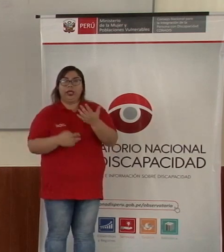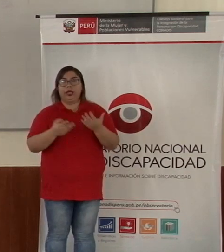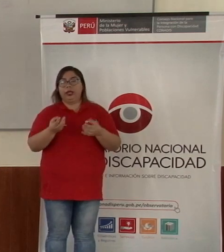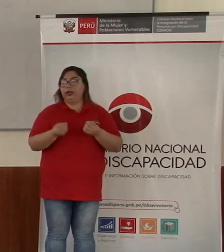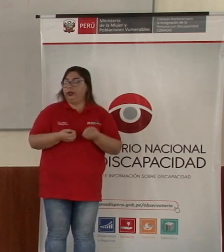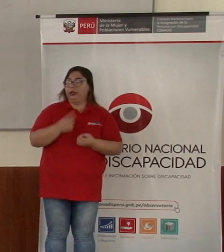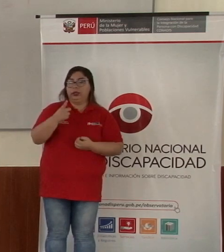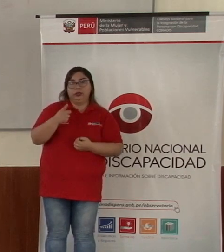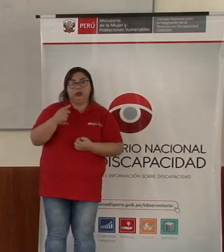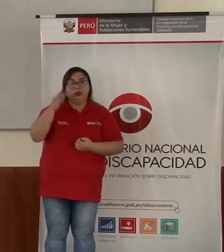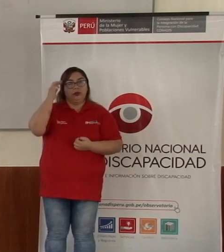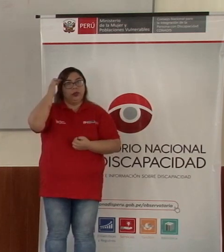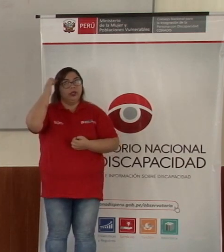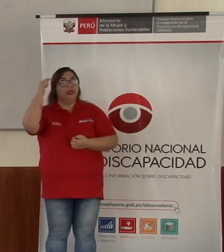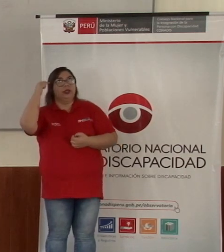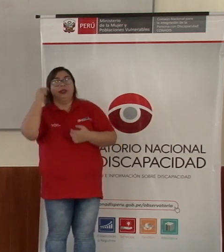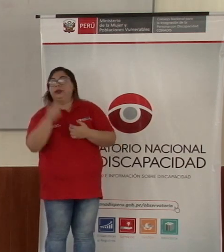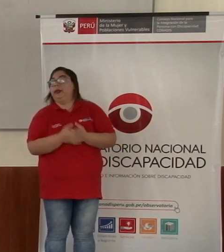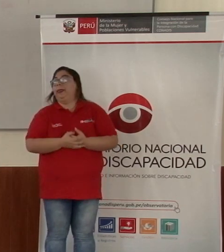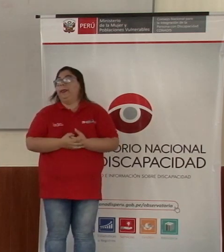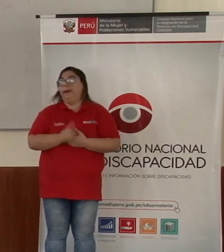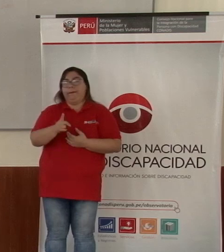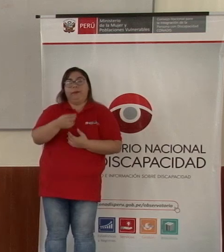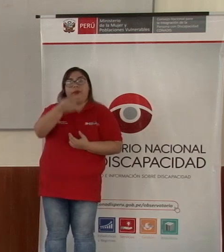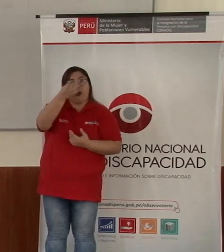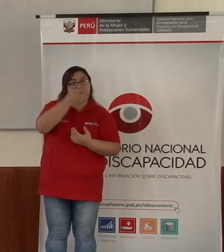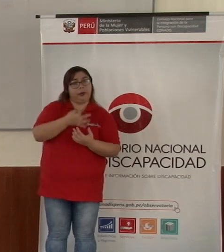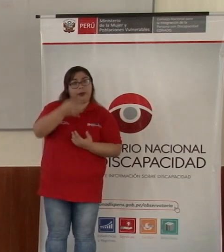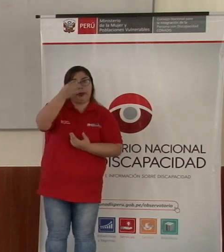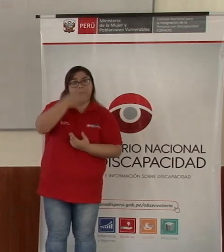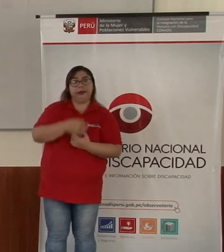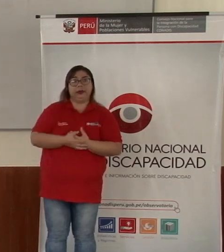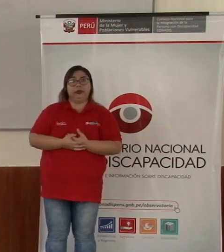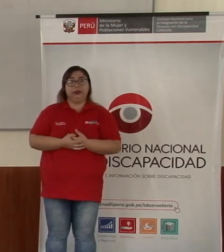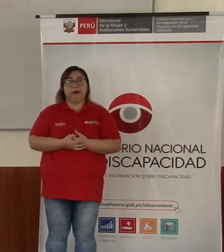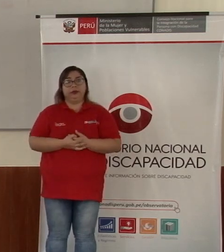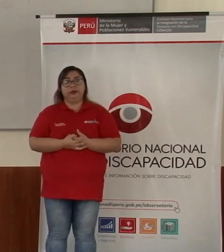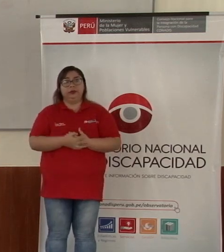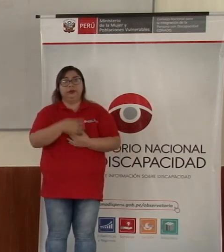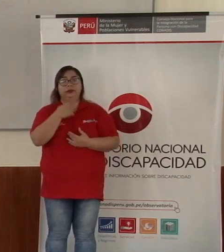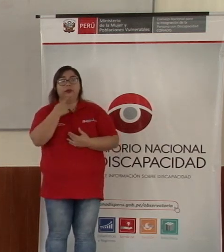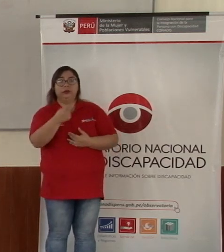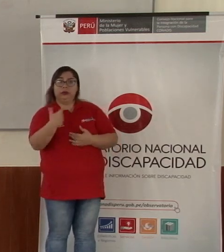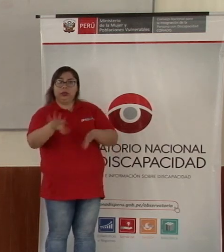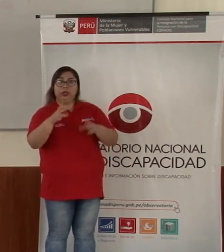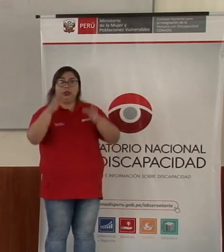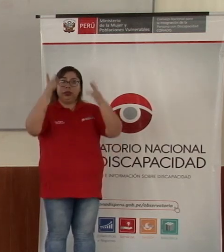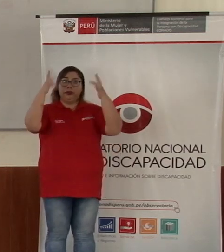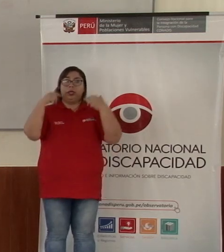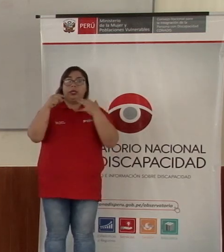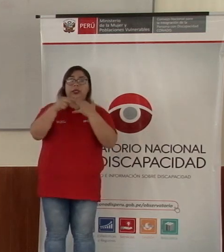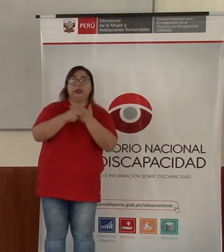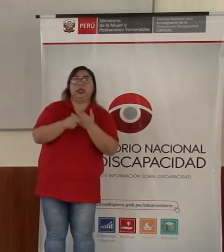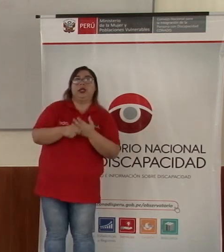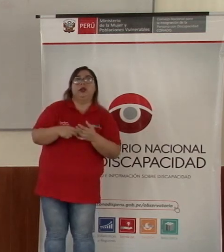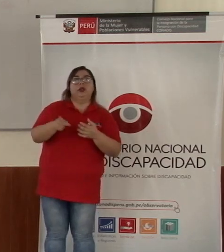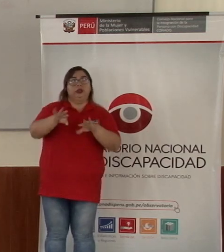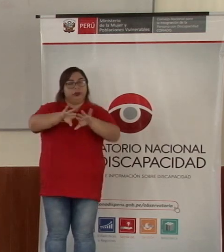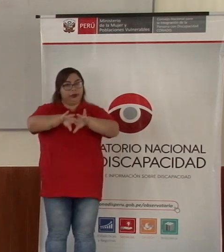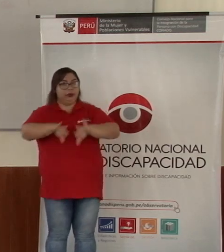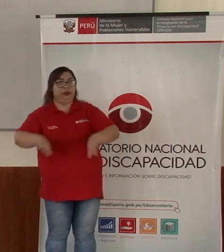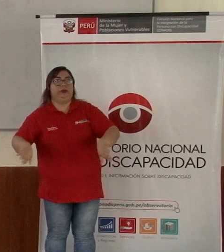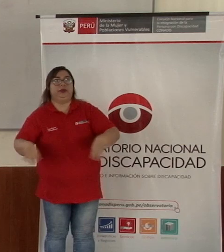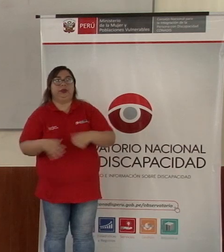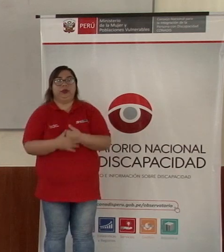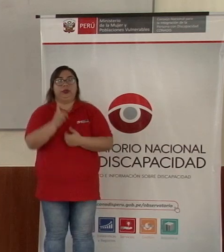sufría de esquizofrenia y él estaba tratado, ¿no? Él inclusive se había casado, se había divorciado,